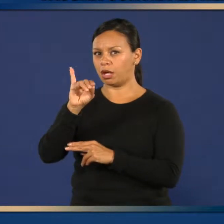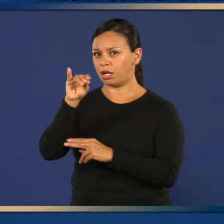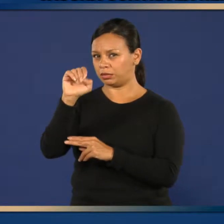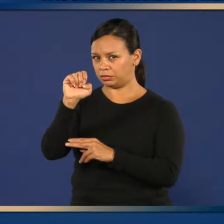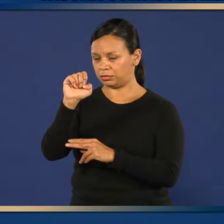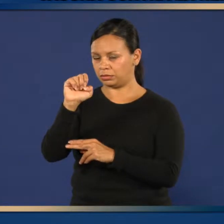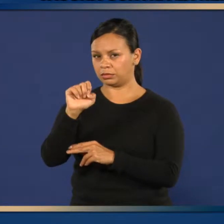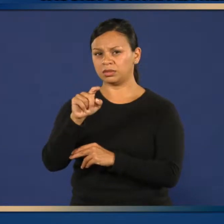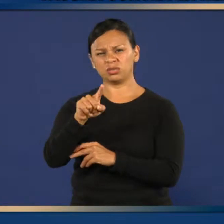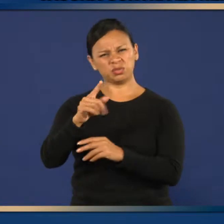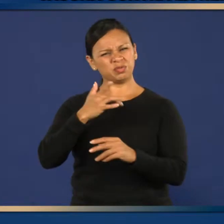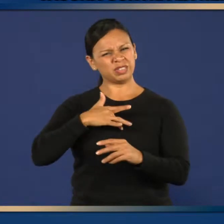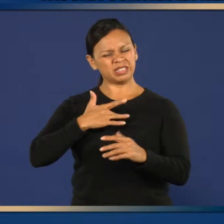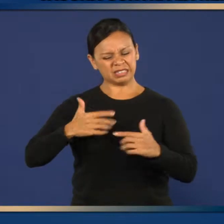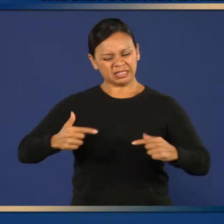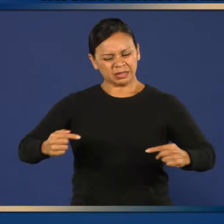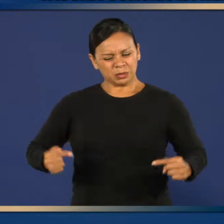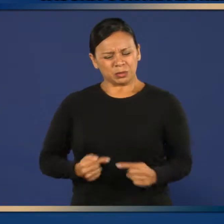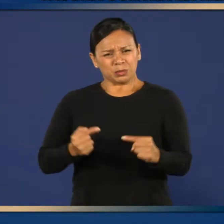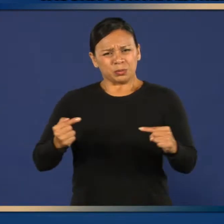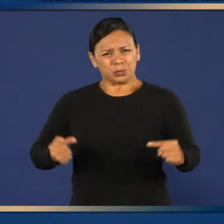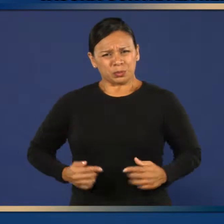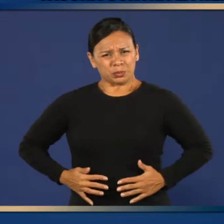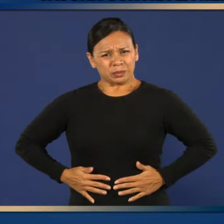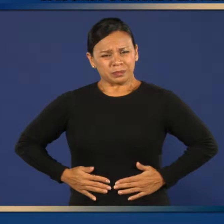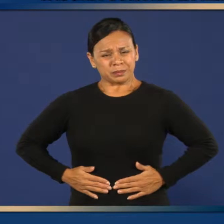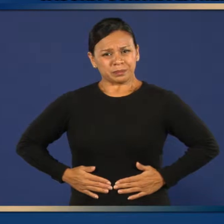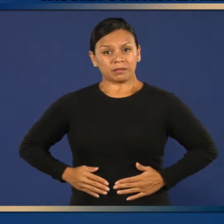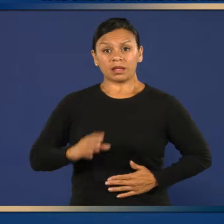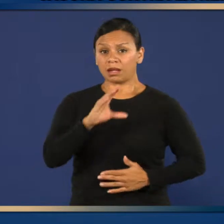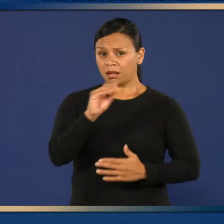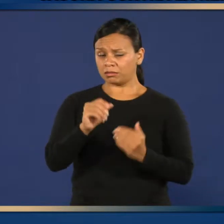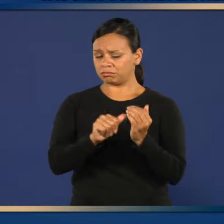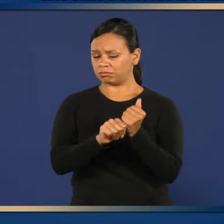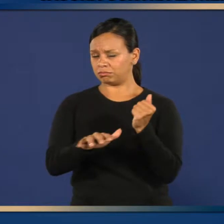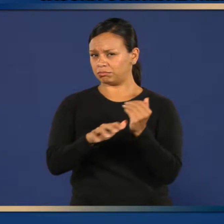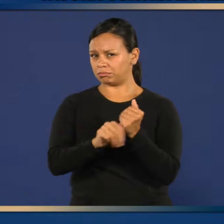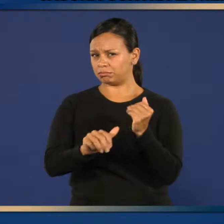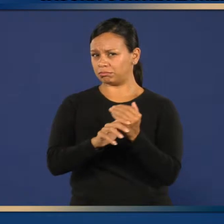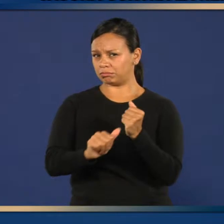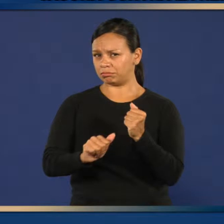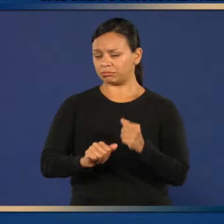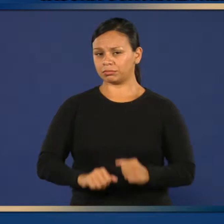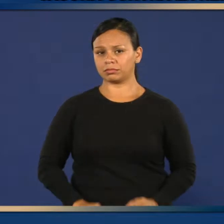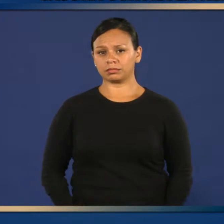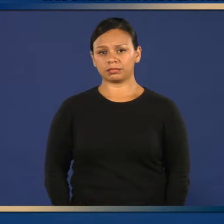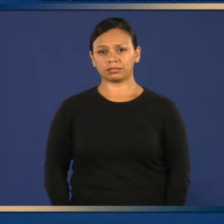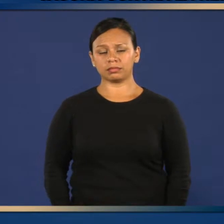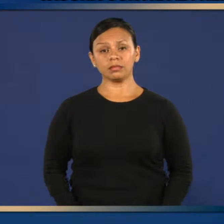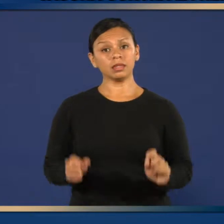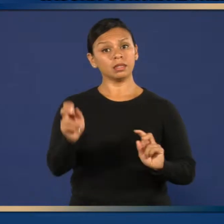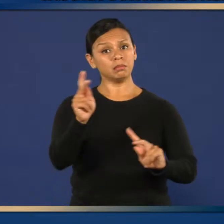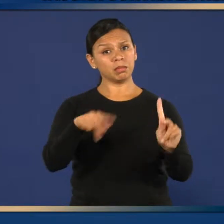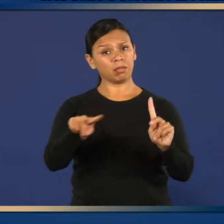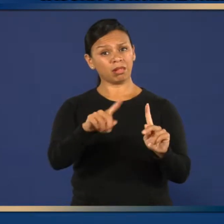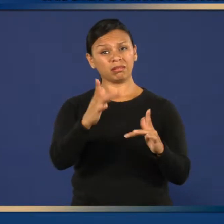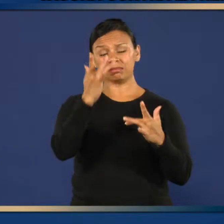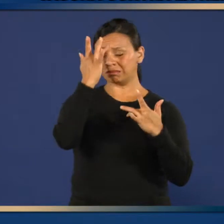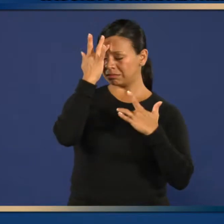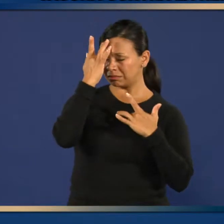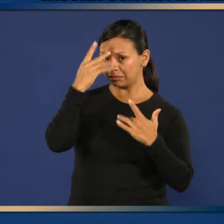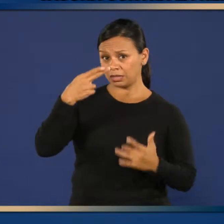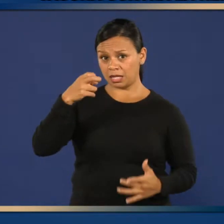graves en el estómago y diarrea a menudo las personas con hepatitis tienen que